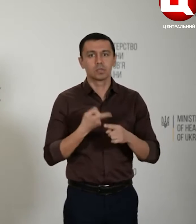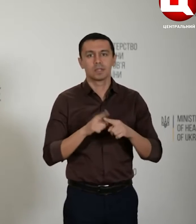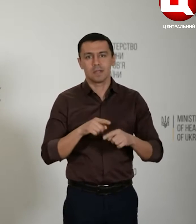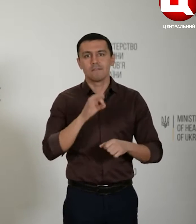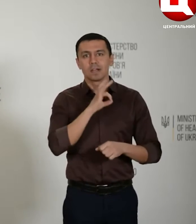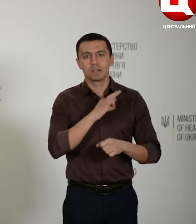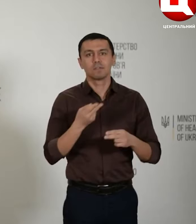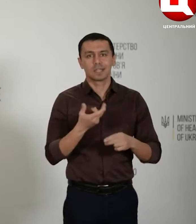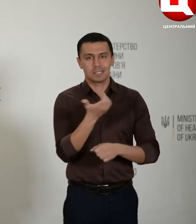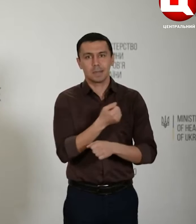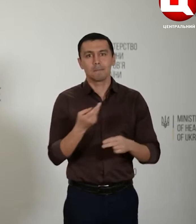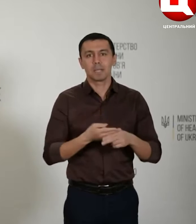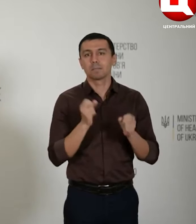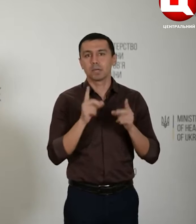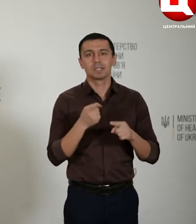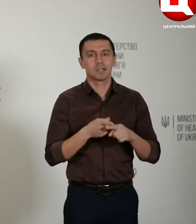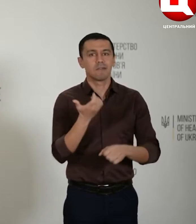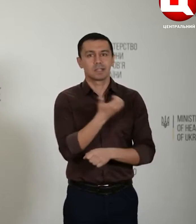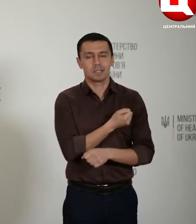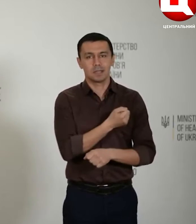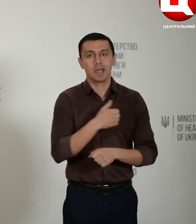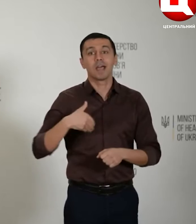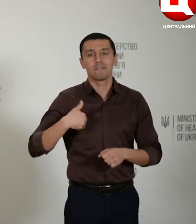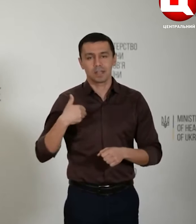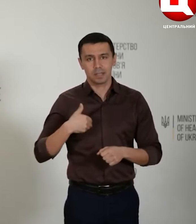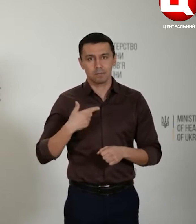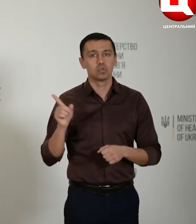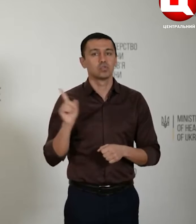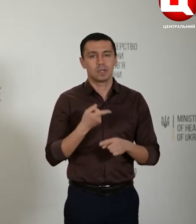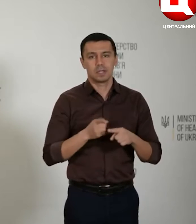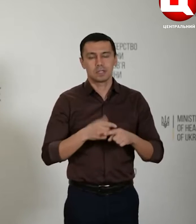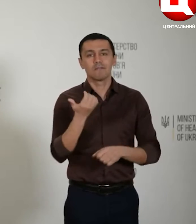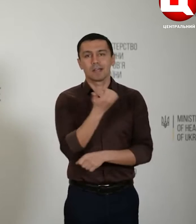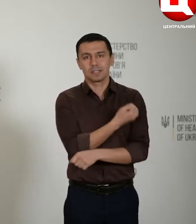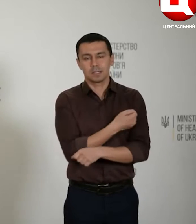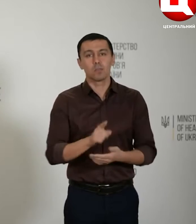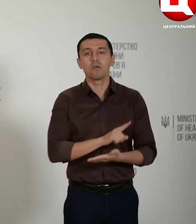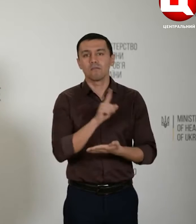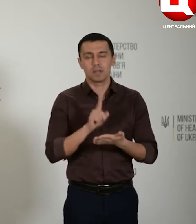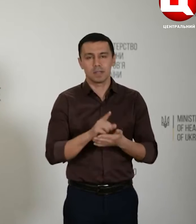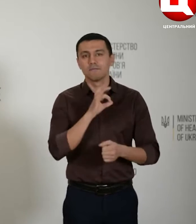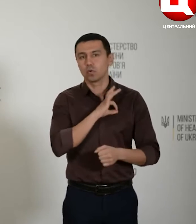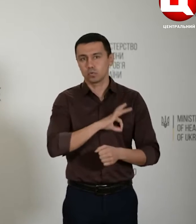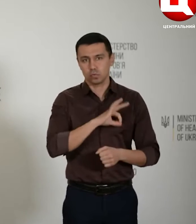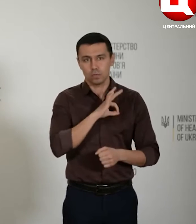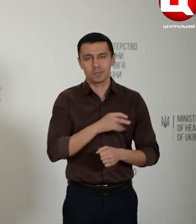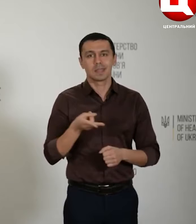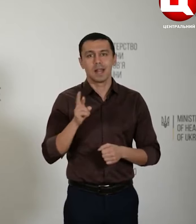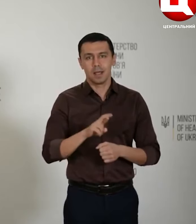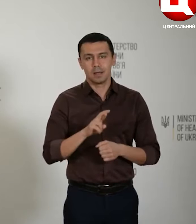вакцина безпечна, що ця вакцина ефективна, що ця вакцина повинна використовуватися